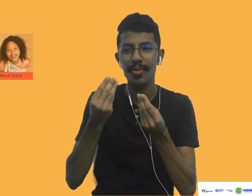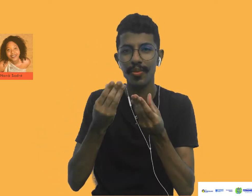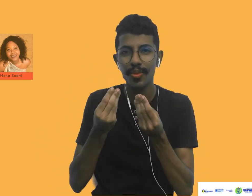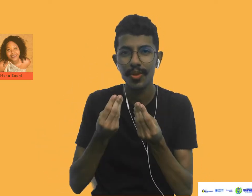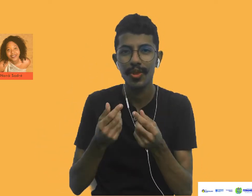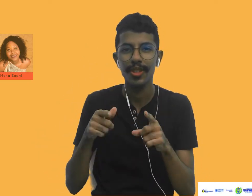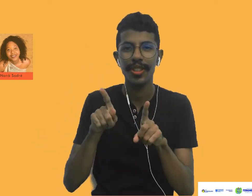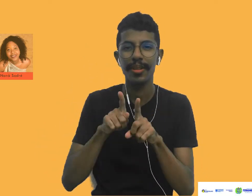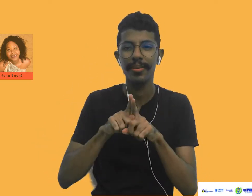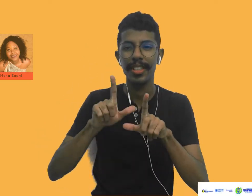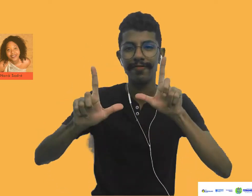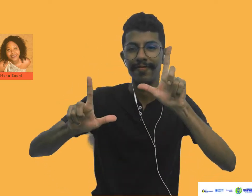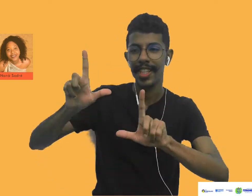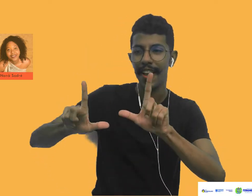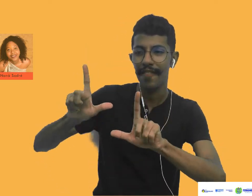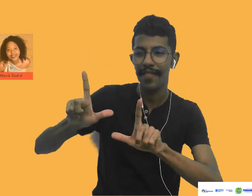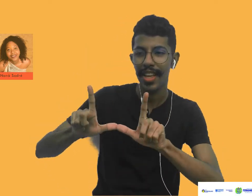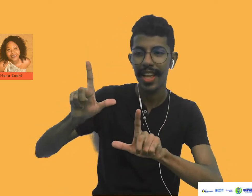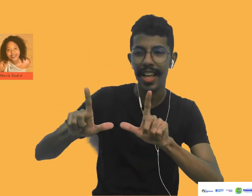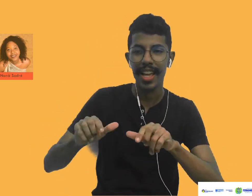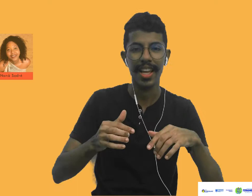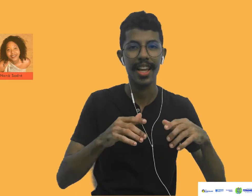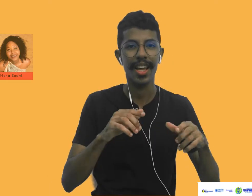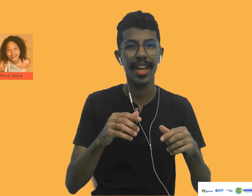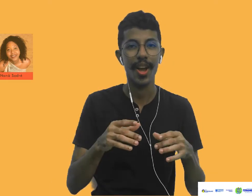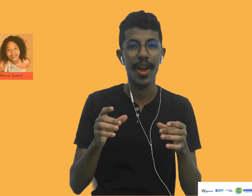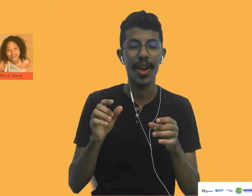TV, campanhas, né?